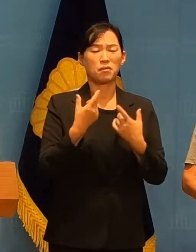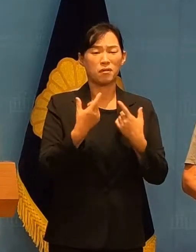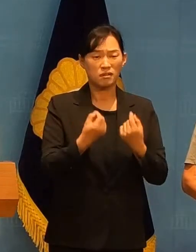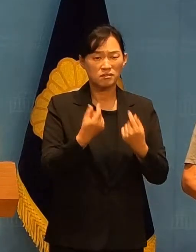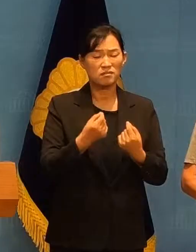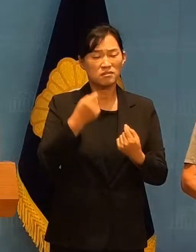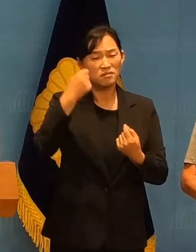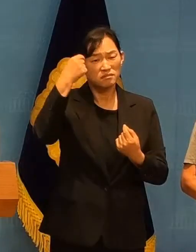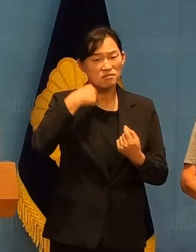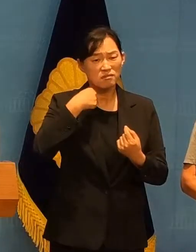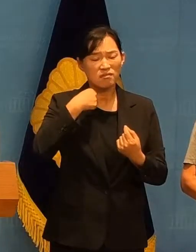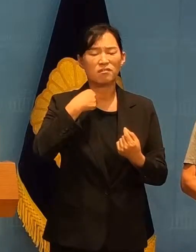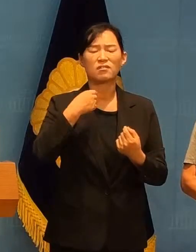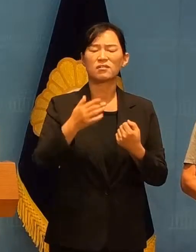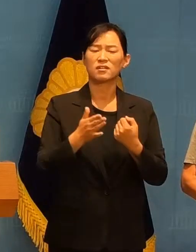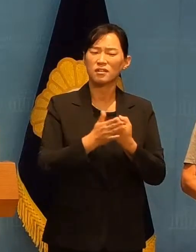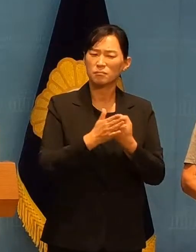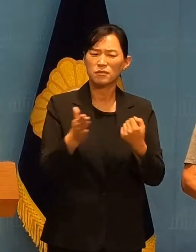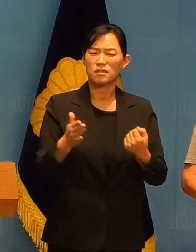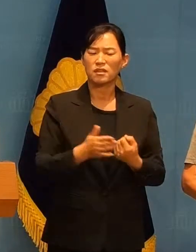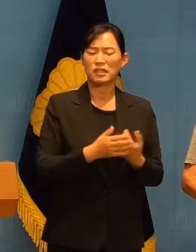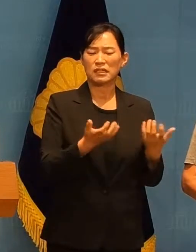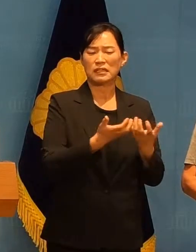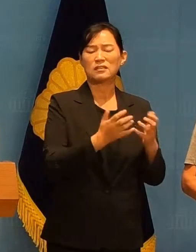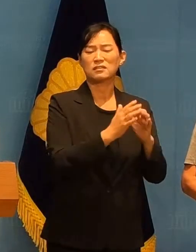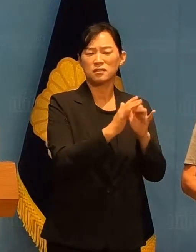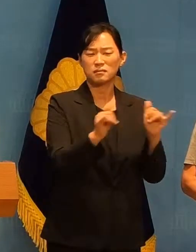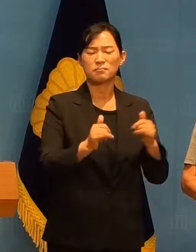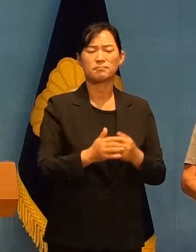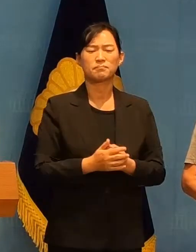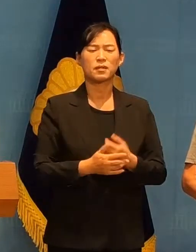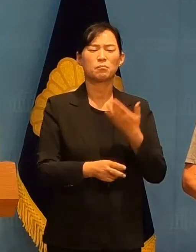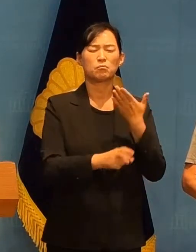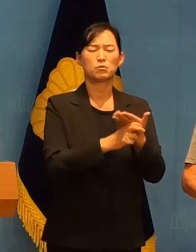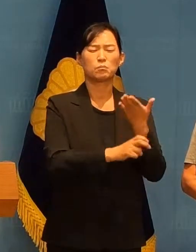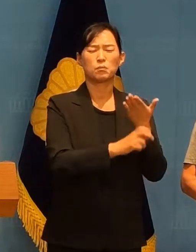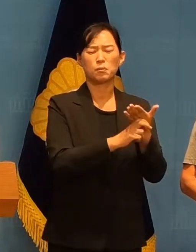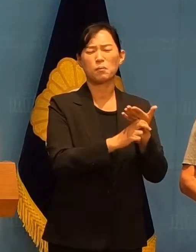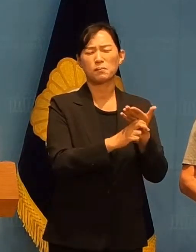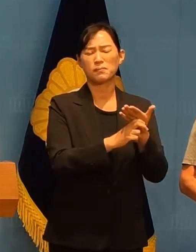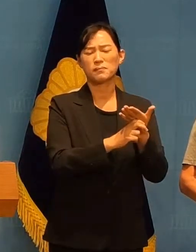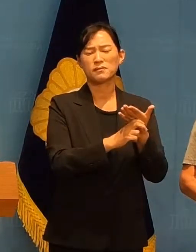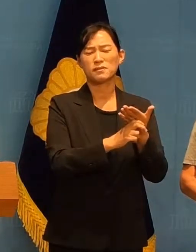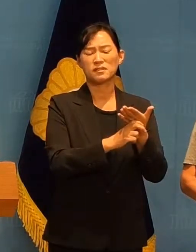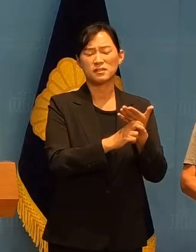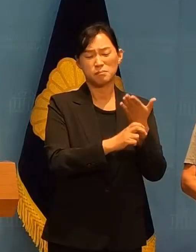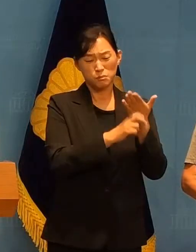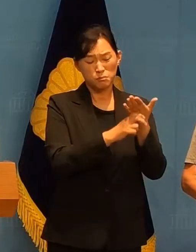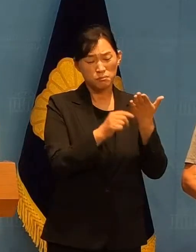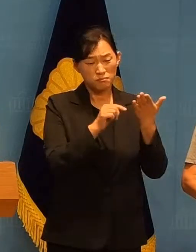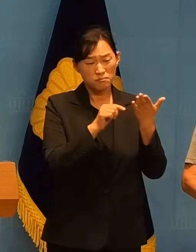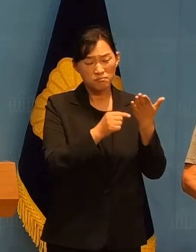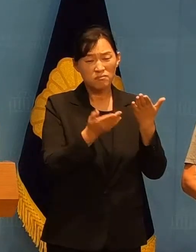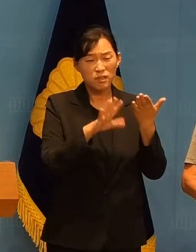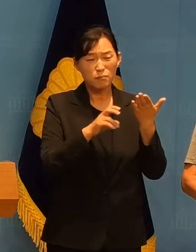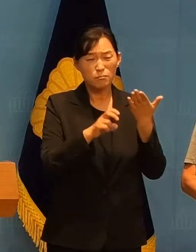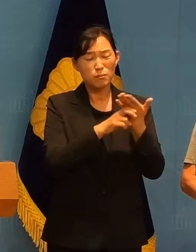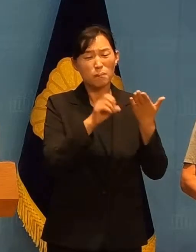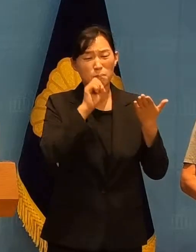굳어져 펌프카 노동자들은 불법을 불법이라 말할 수도 없고